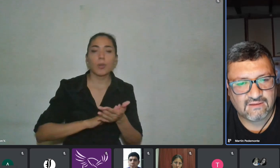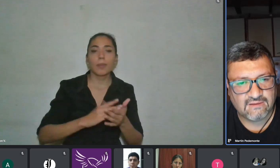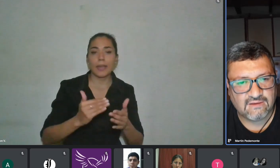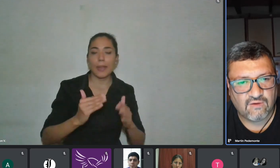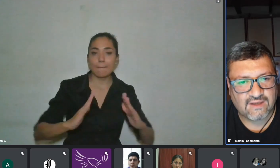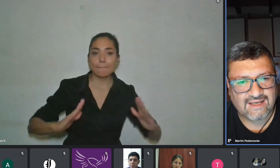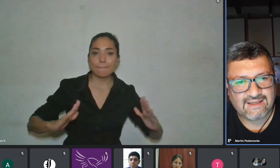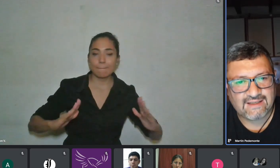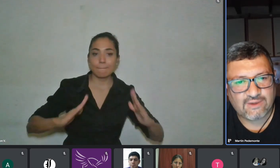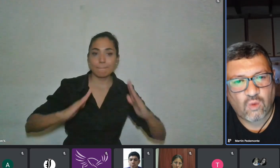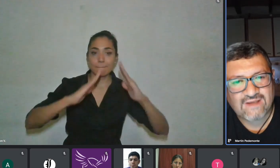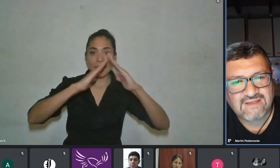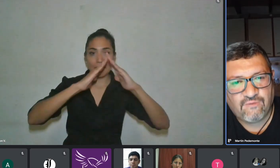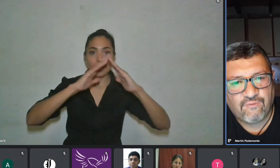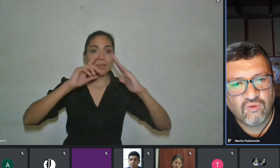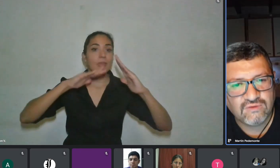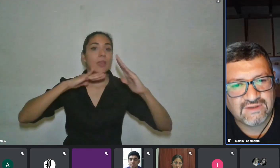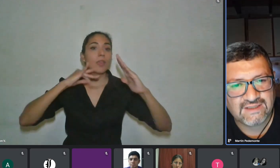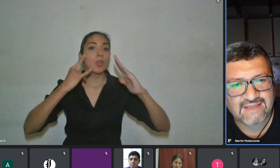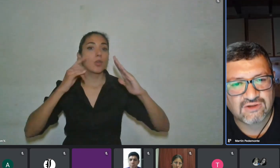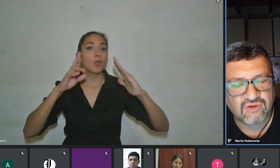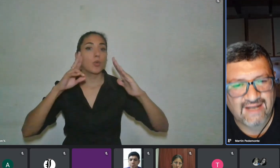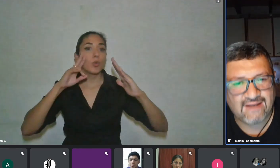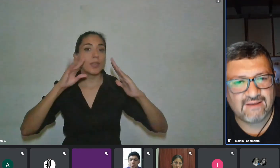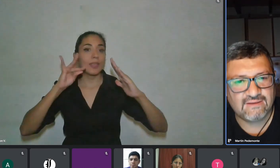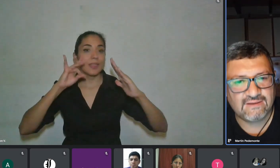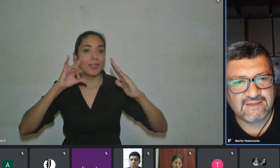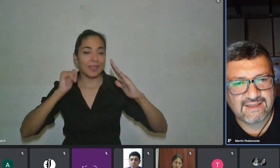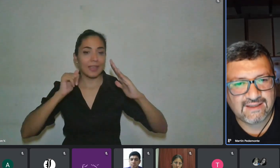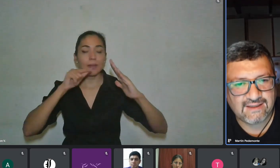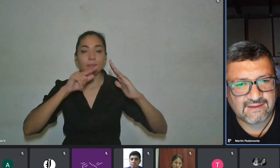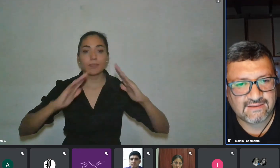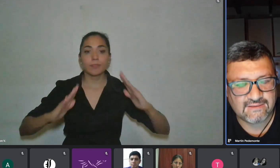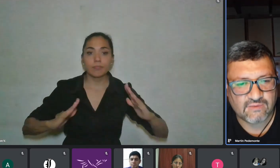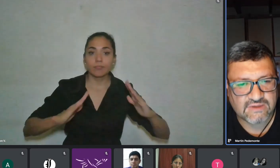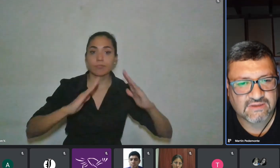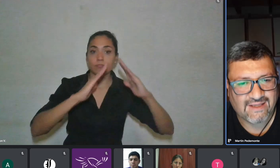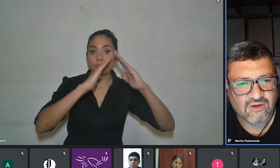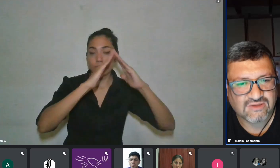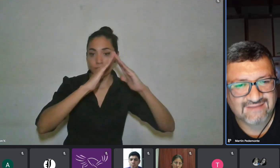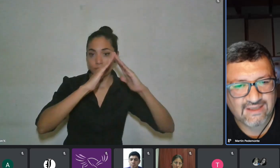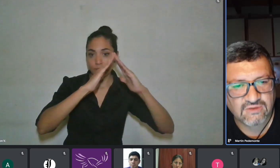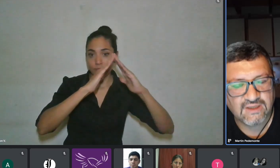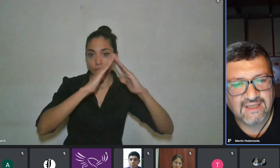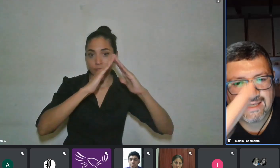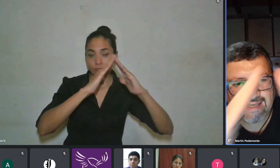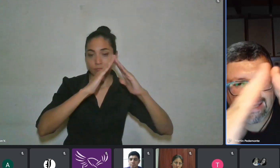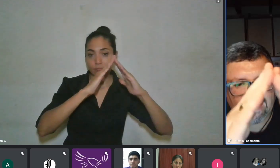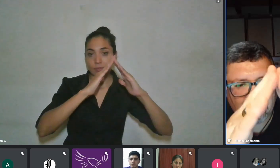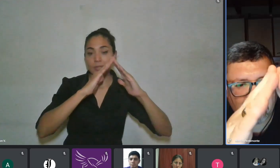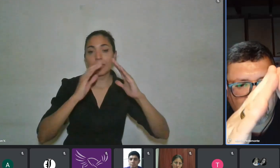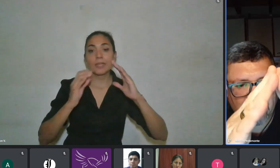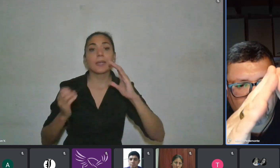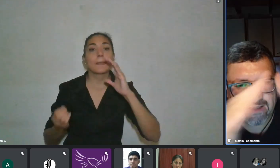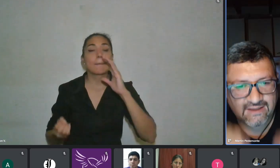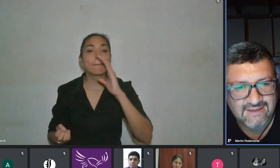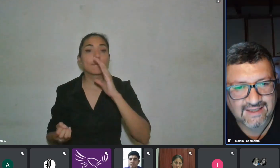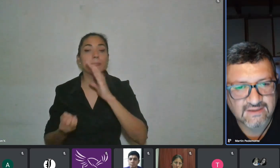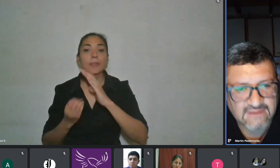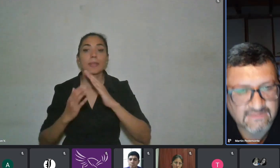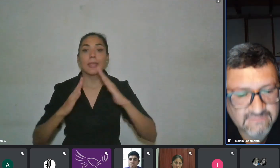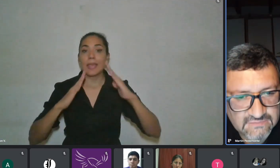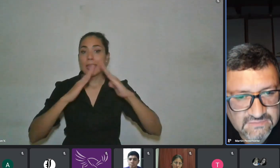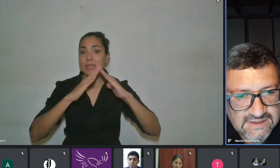fundamental, cuasi fundacional de, ¿cómo se llama?, de los estados, que era la pirámide